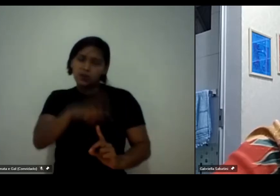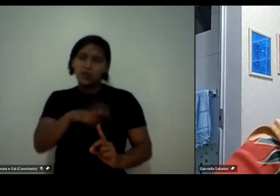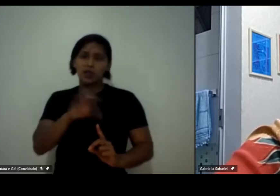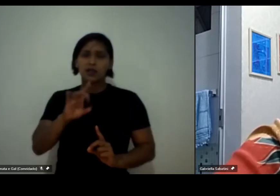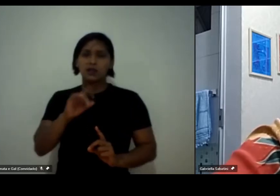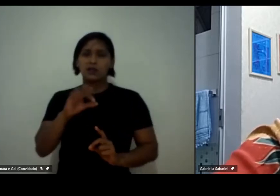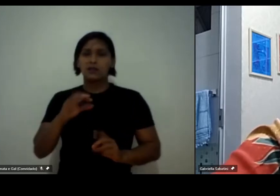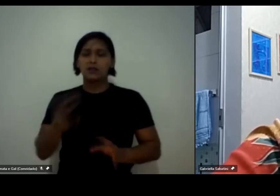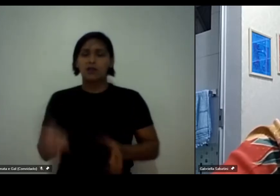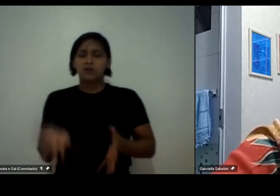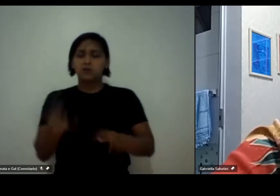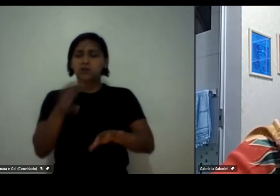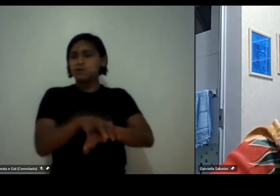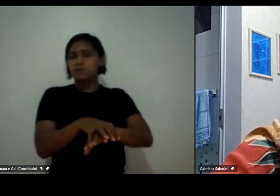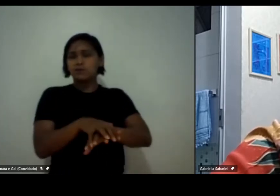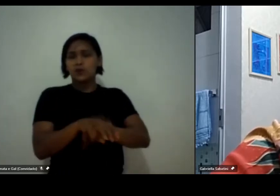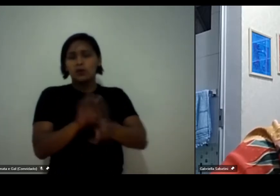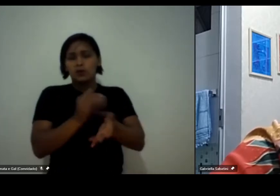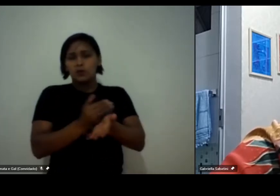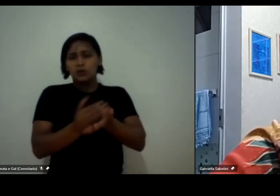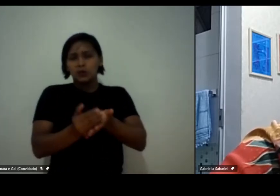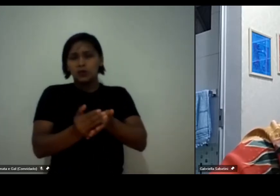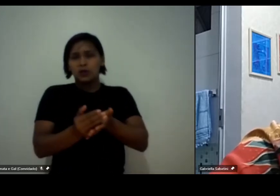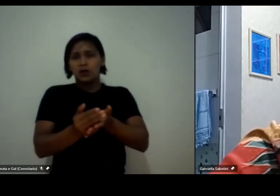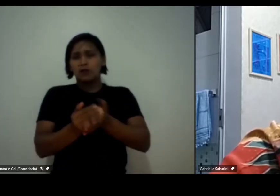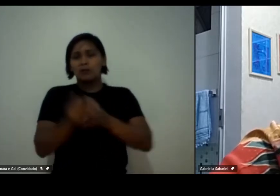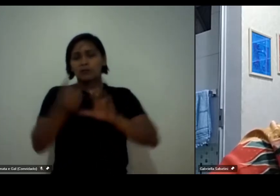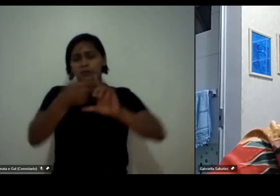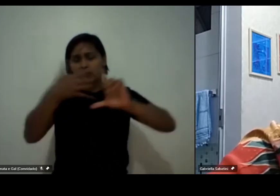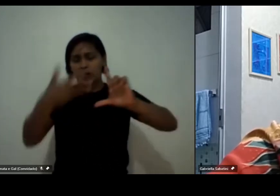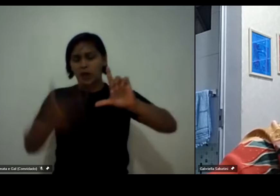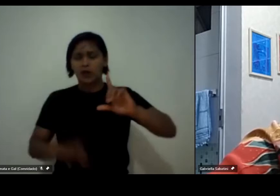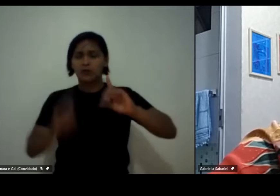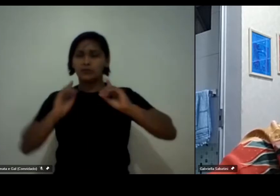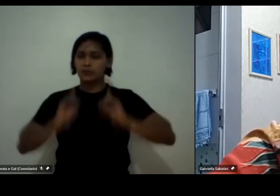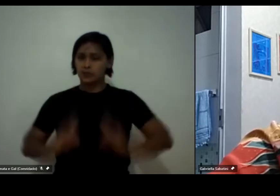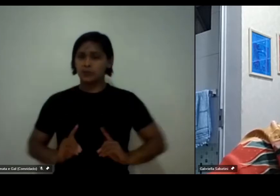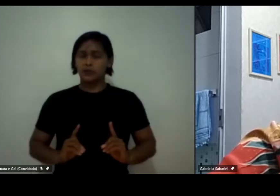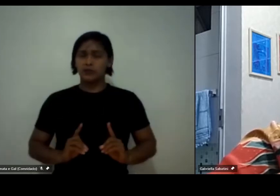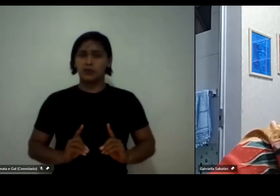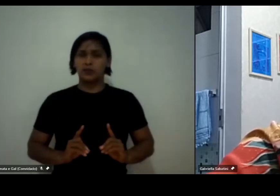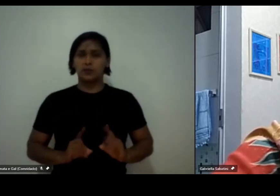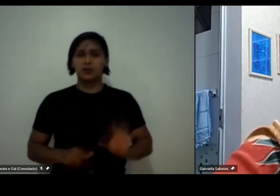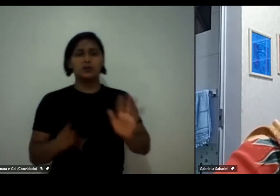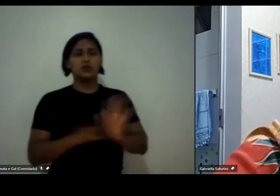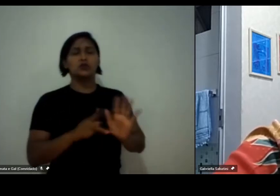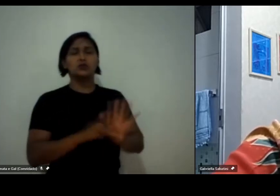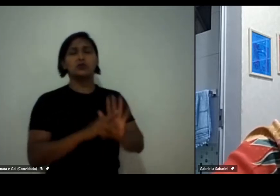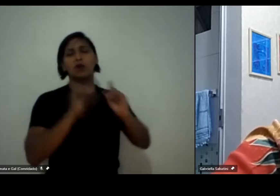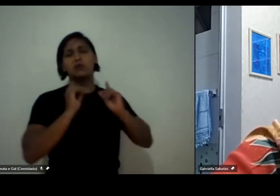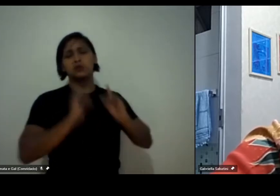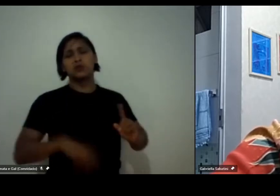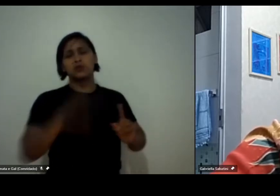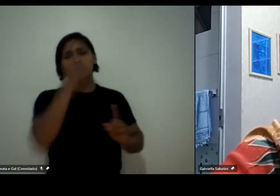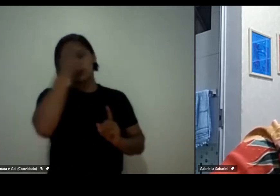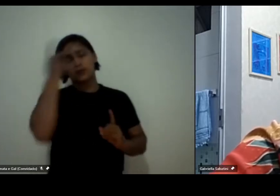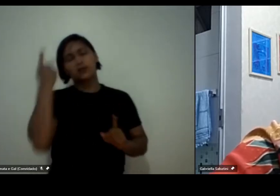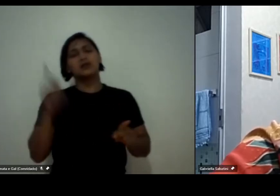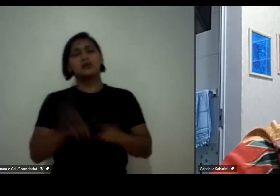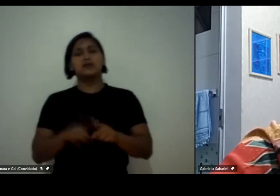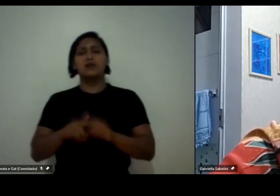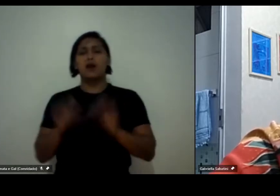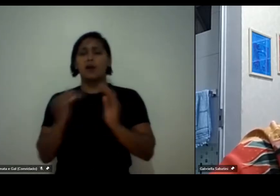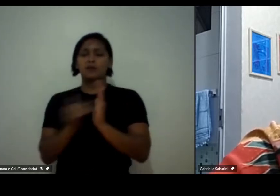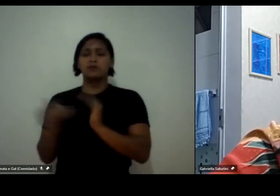de modo geral, uma pessoa na categoria dos deficientes. Os próprios deficientes, além disso,